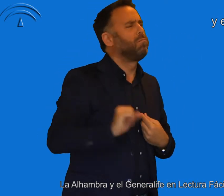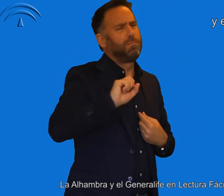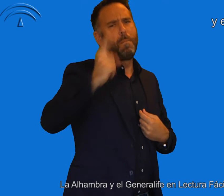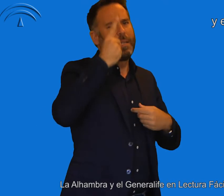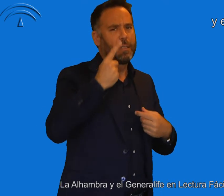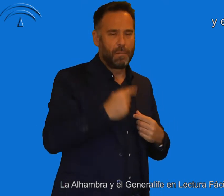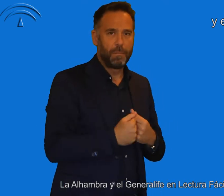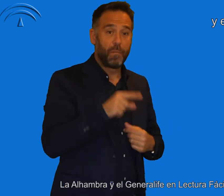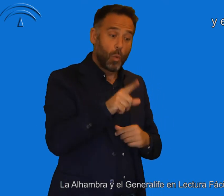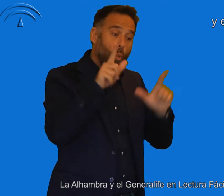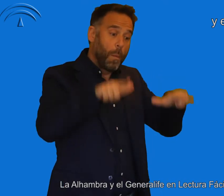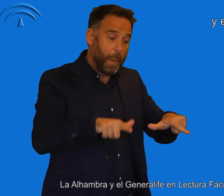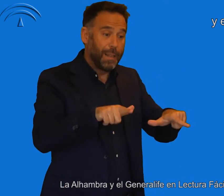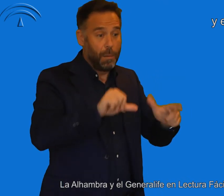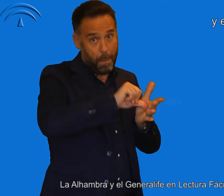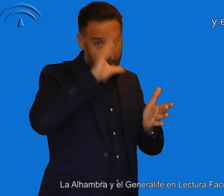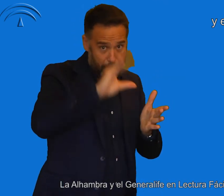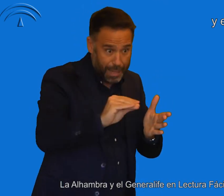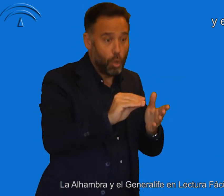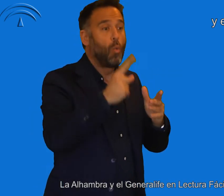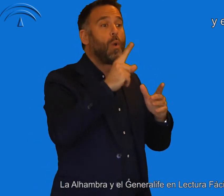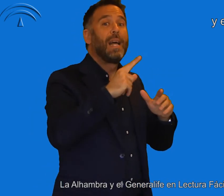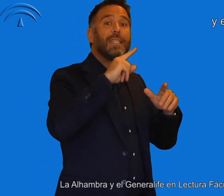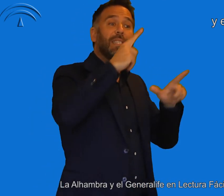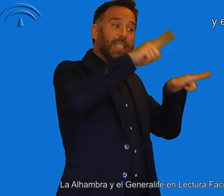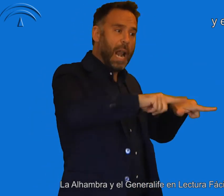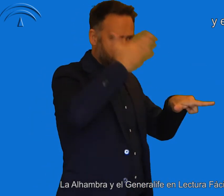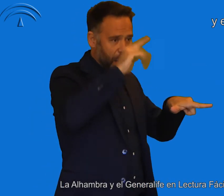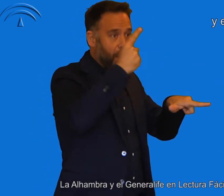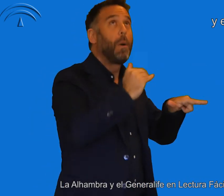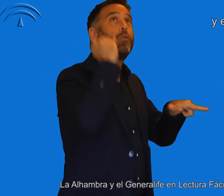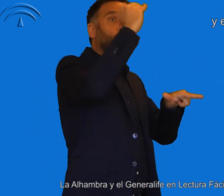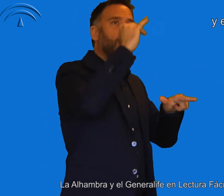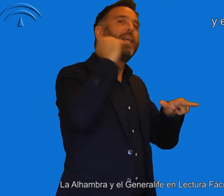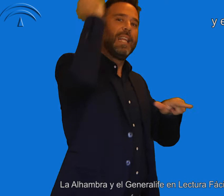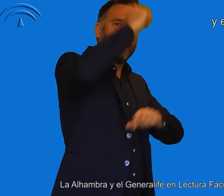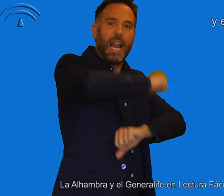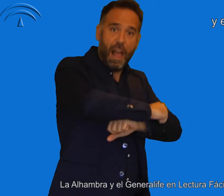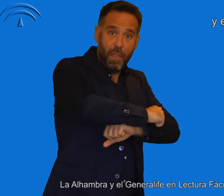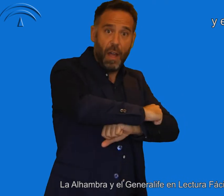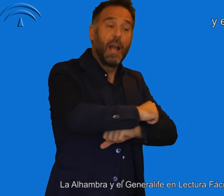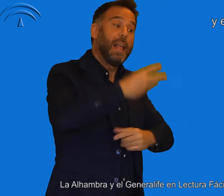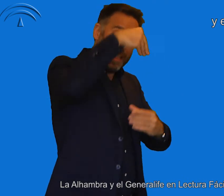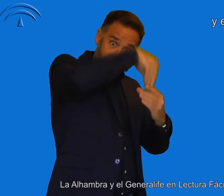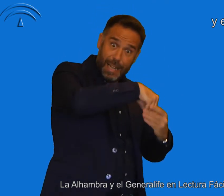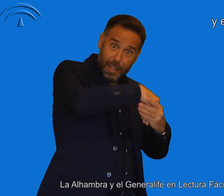patio interior, una sala principal, un piso superior y una terraza. El interior está decorado